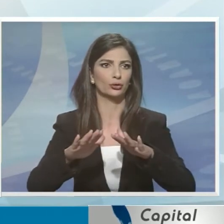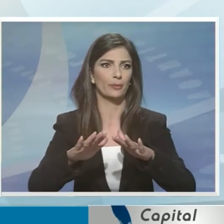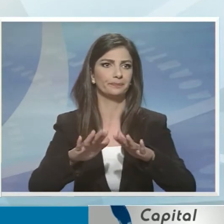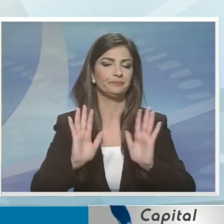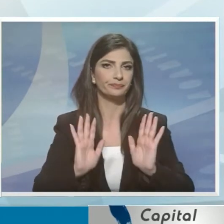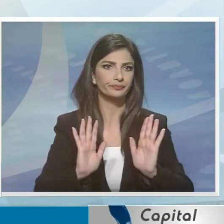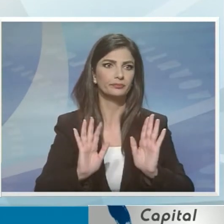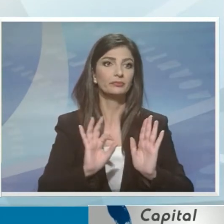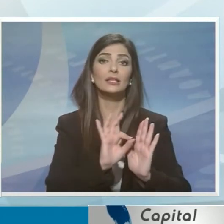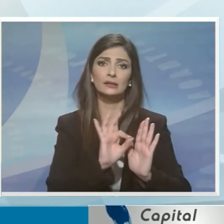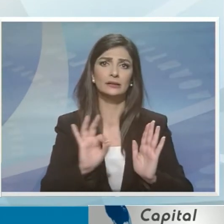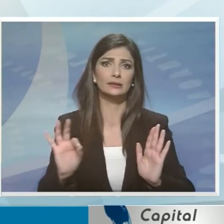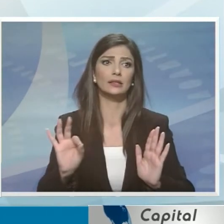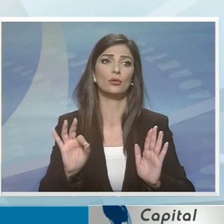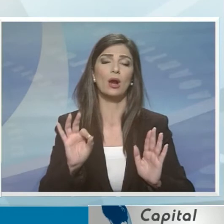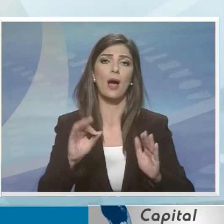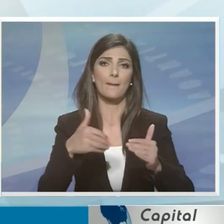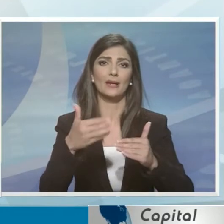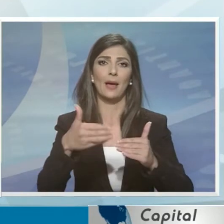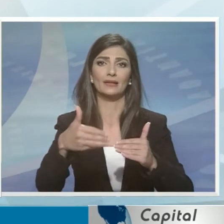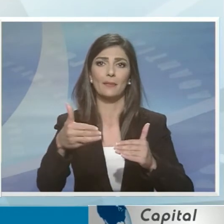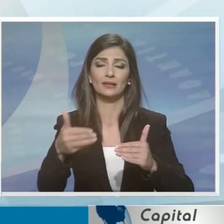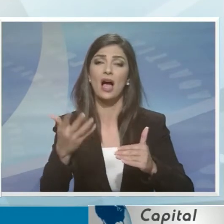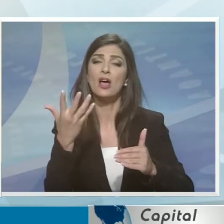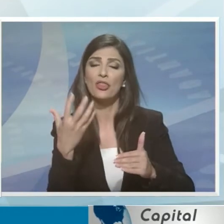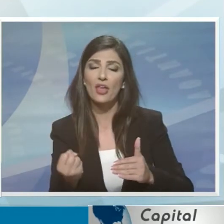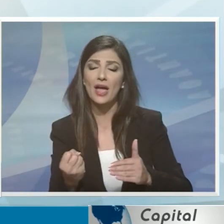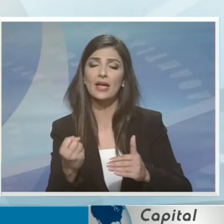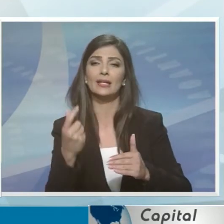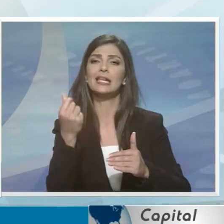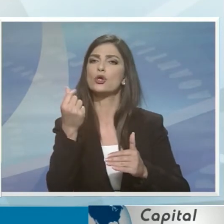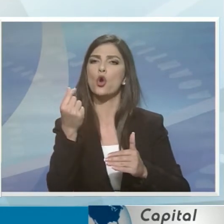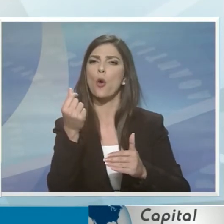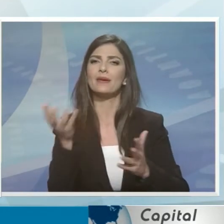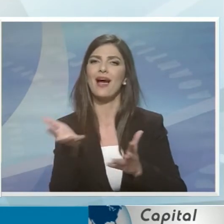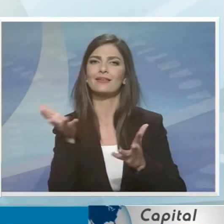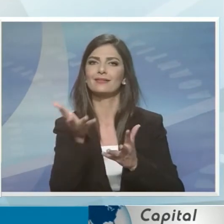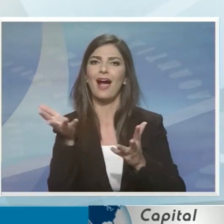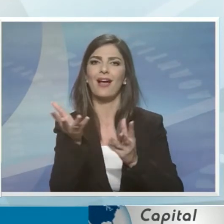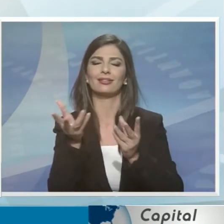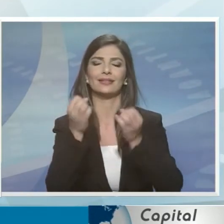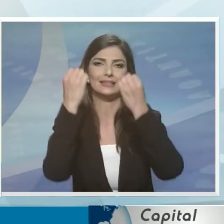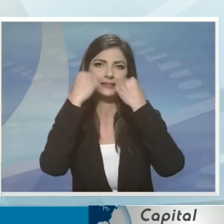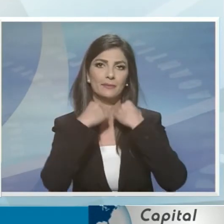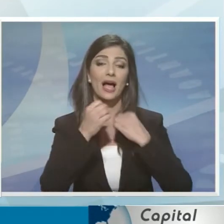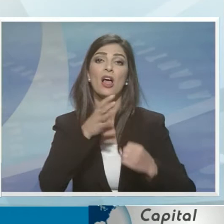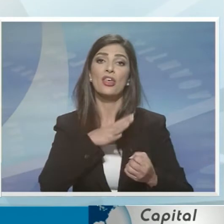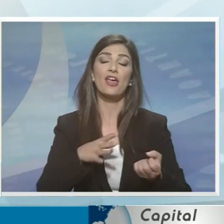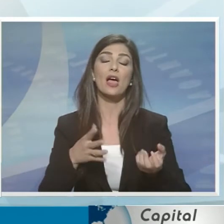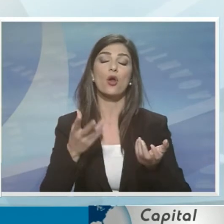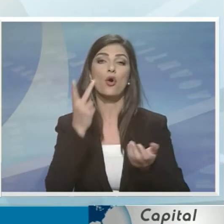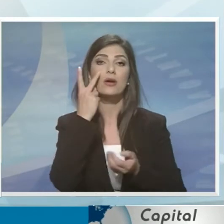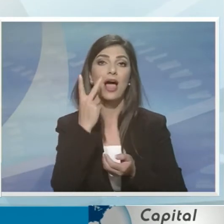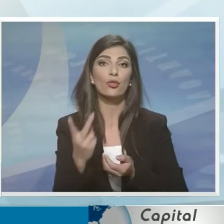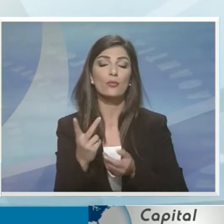είναι και η διασφάλιση της οικονομικής επιβίωσης των εργαζομένων, των επιχειρήσεων μικρομεσαίων και άλλων, αλλά και